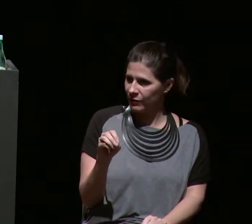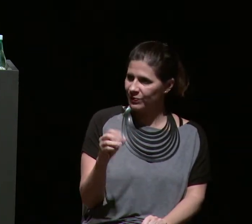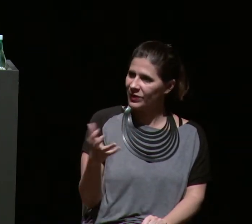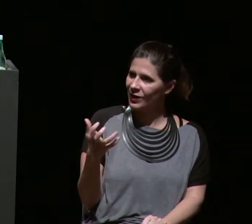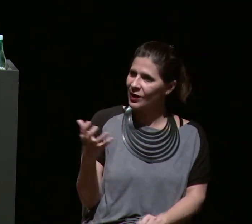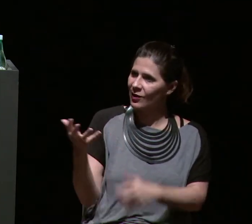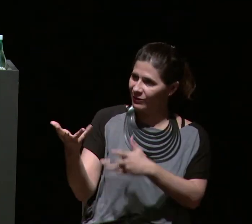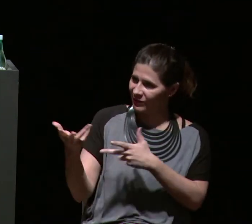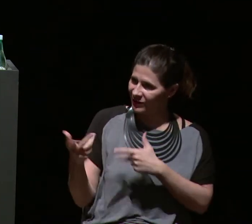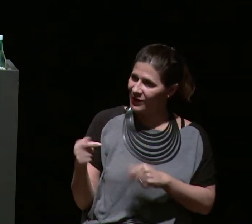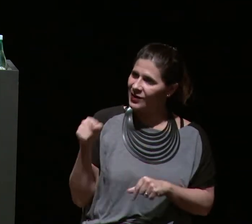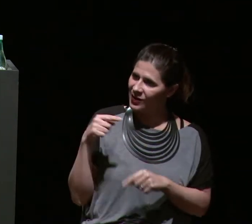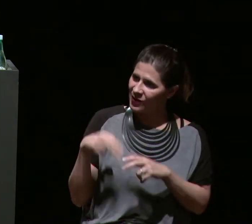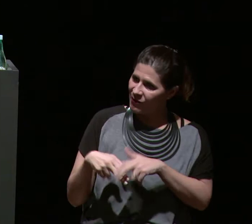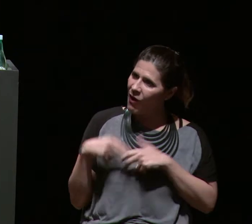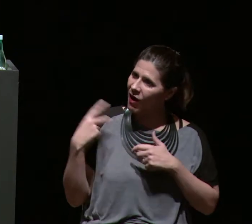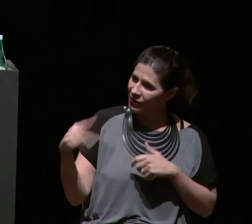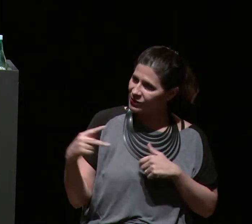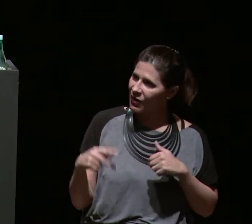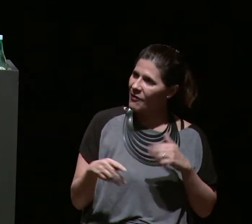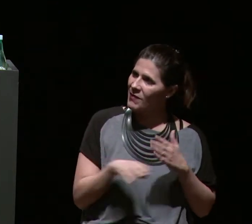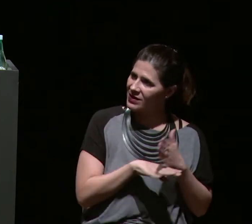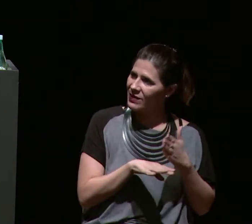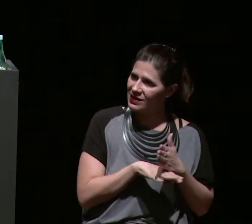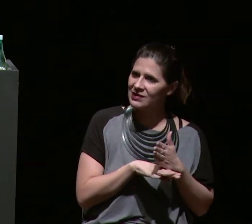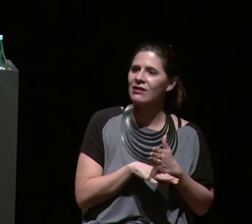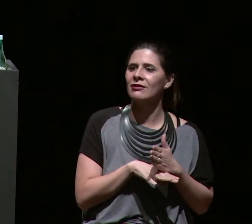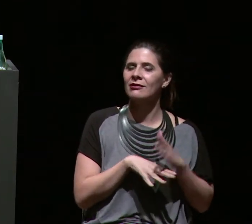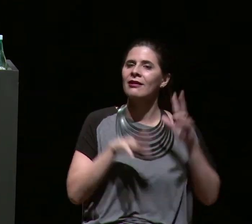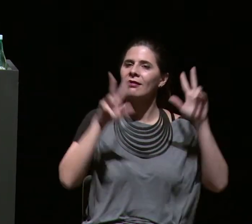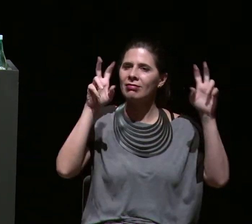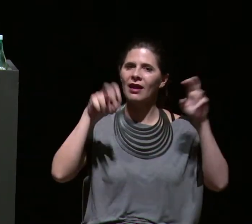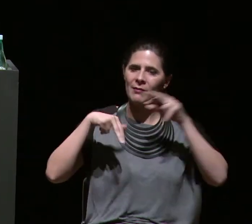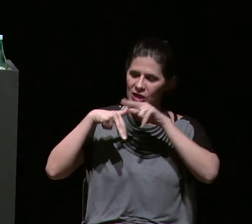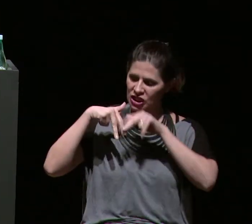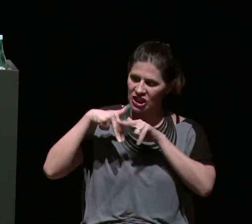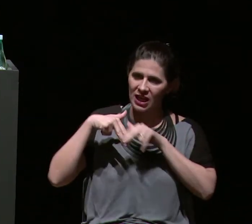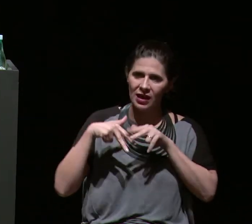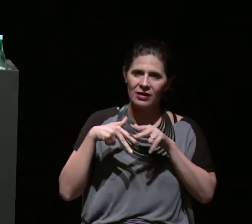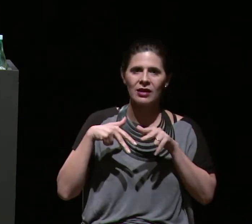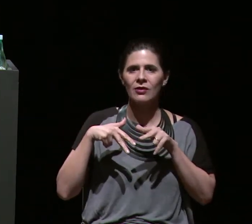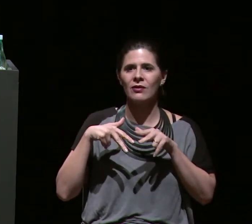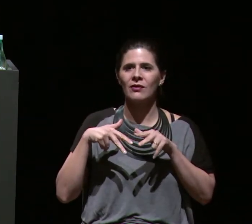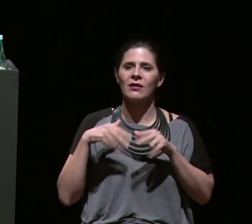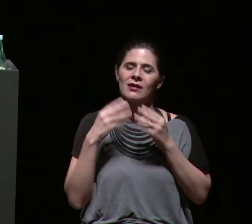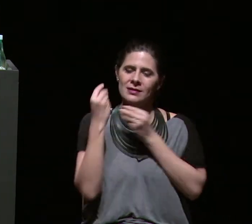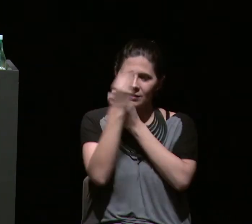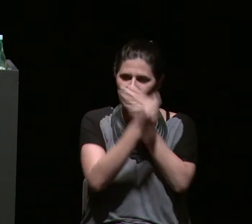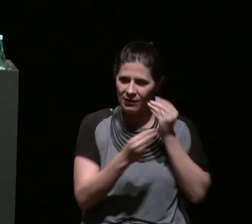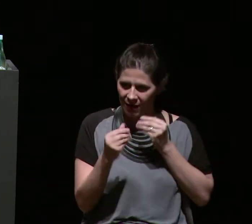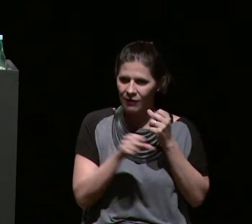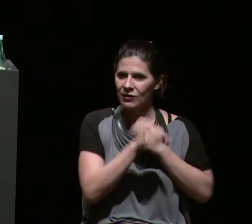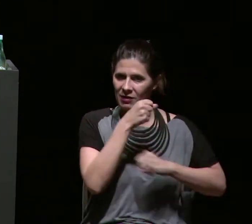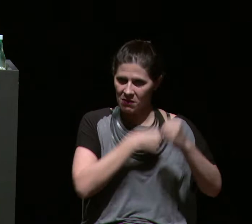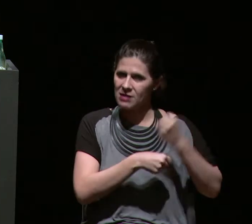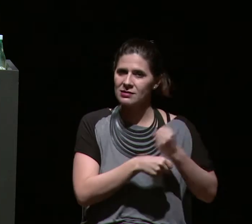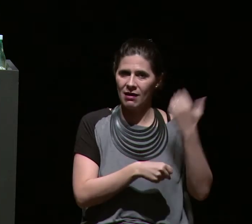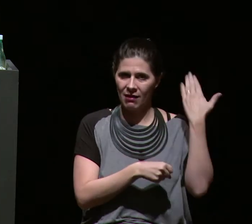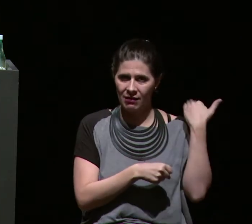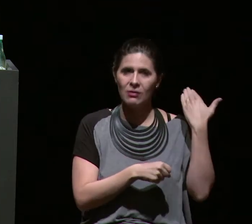conta da mediação da sua participação na mesa sobre gênero e sexualidade no ano passado, que foi muito legal e super elogiada. Achei que você merecia esse